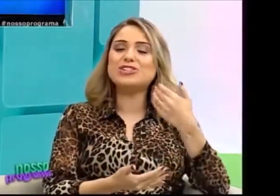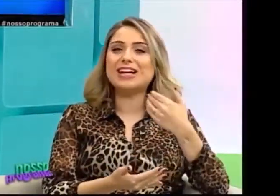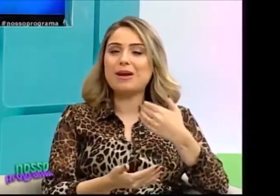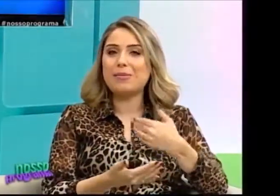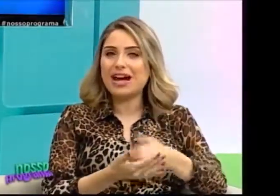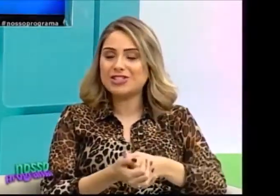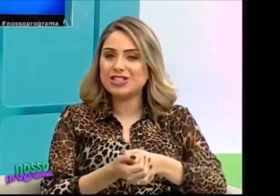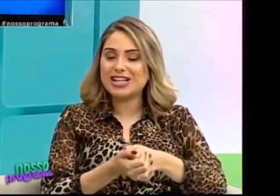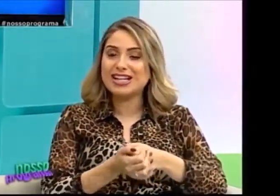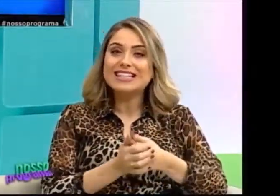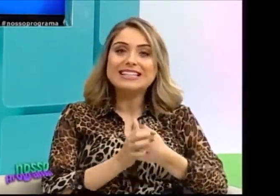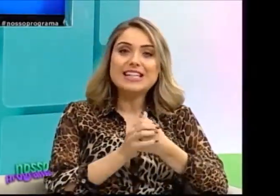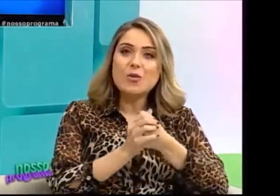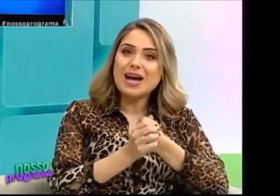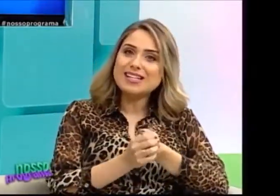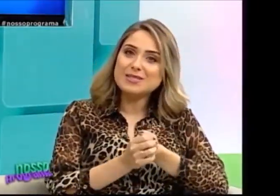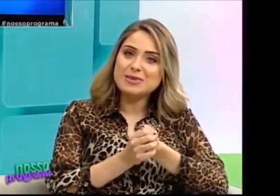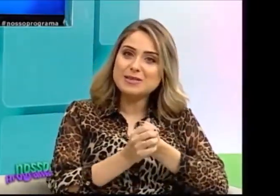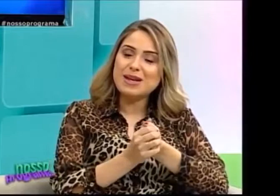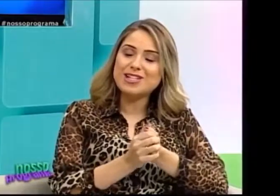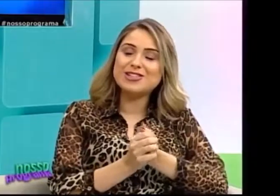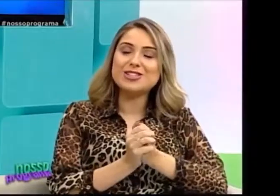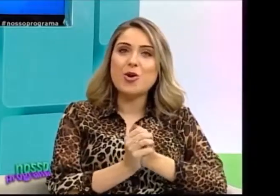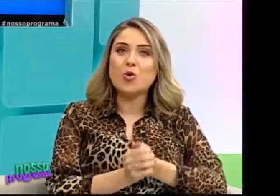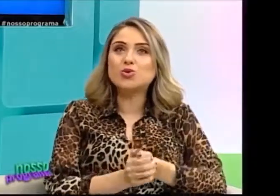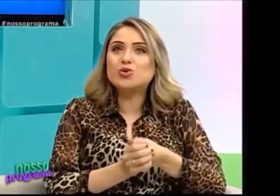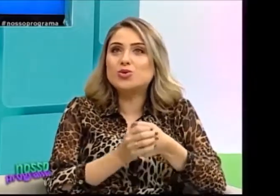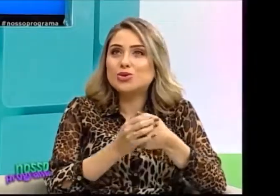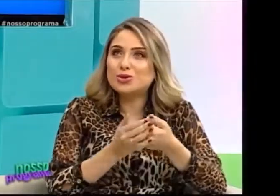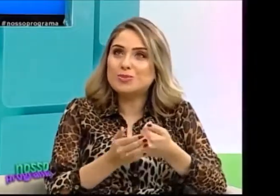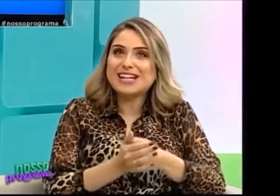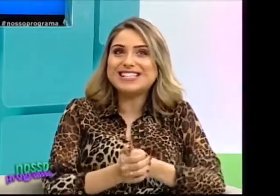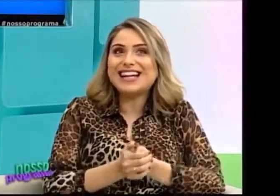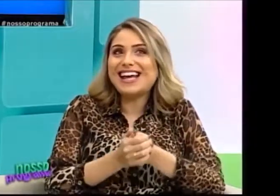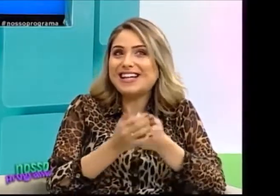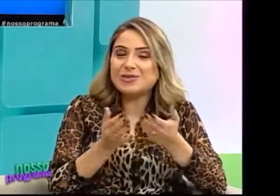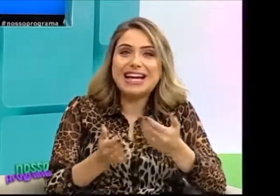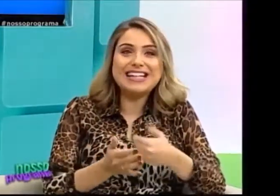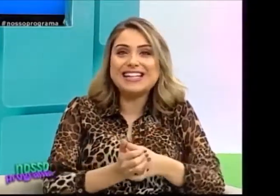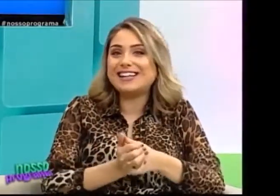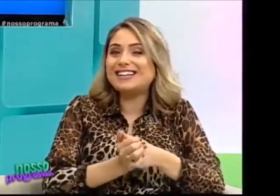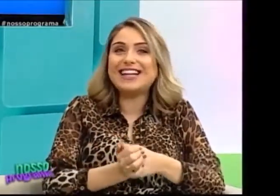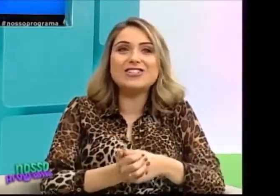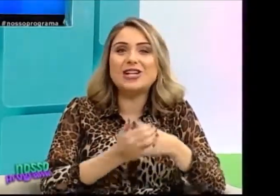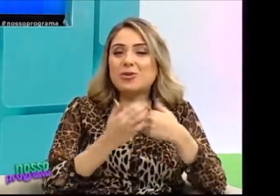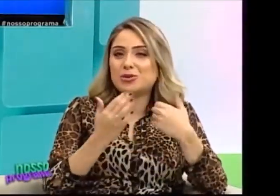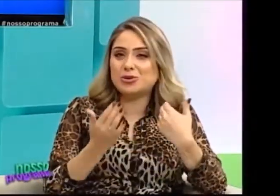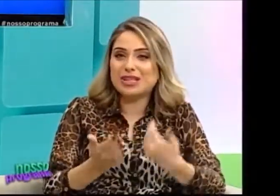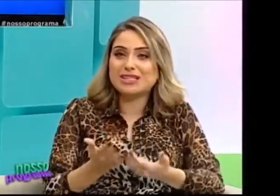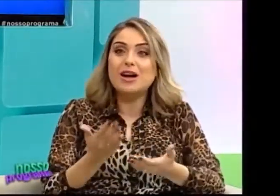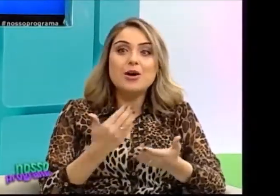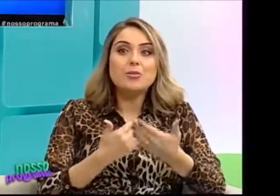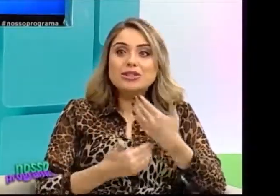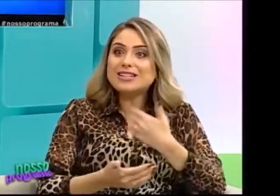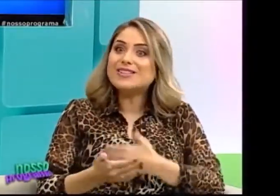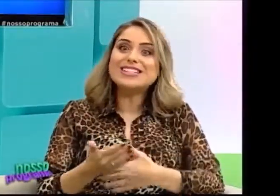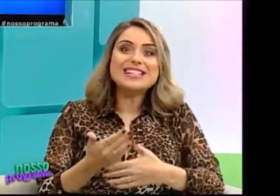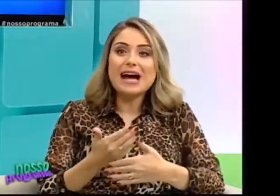na gramática. Não é simplesmente um surdo brasileiro que entende a língua portuguesa. Muitas vezes a